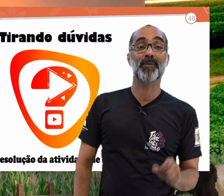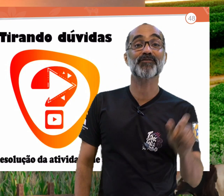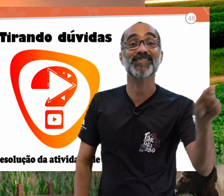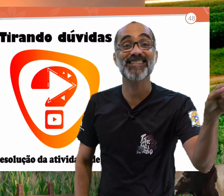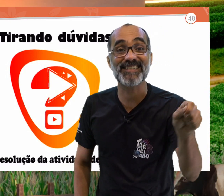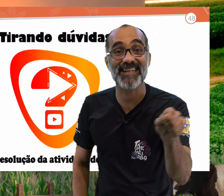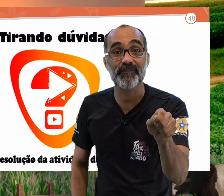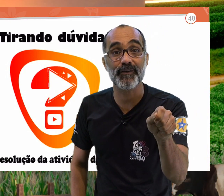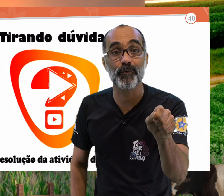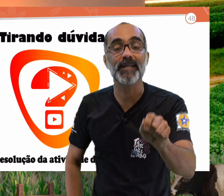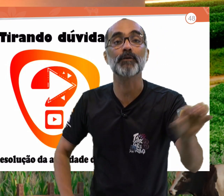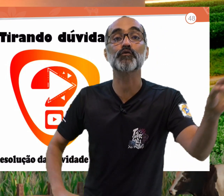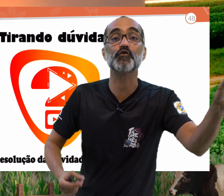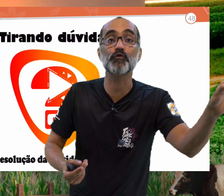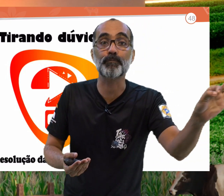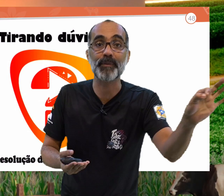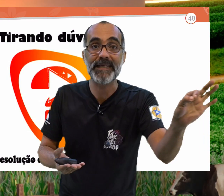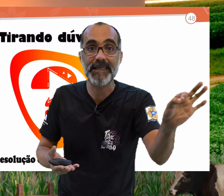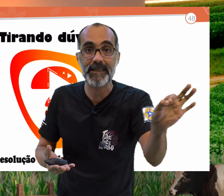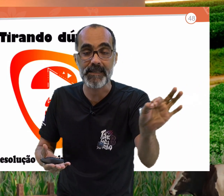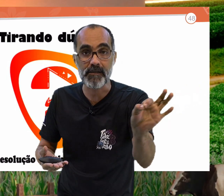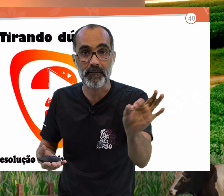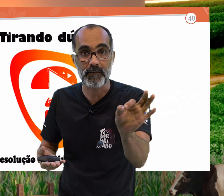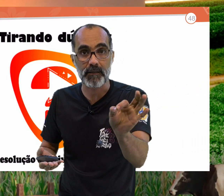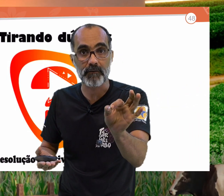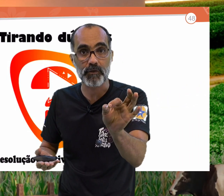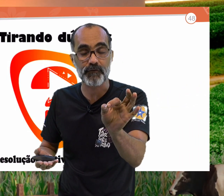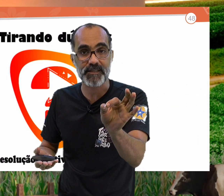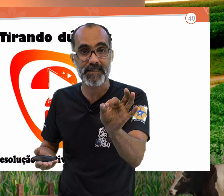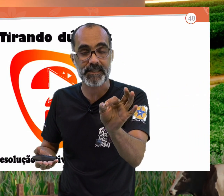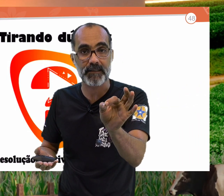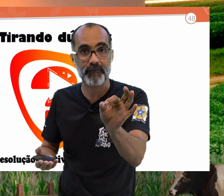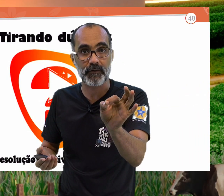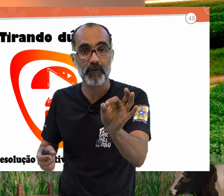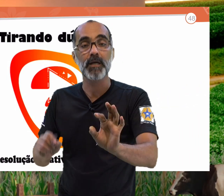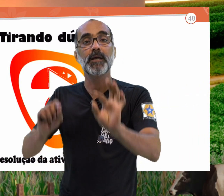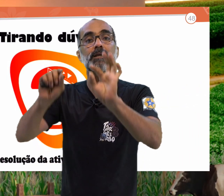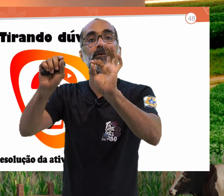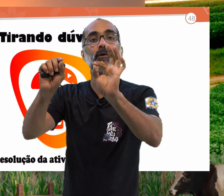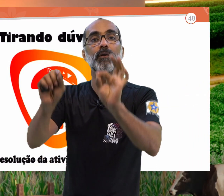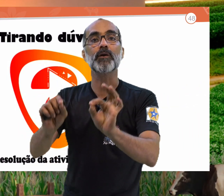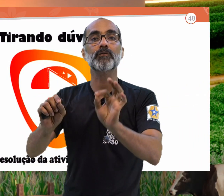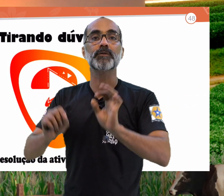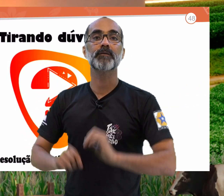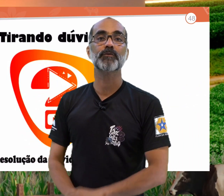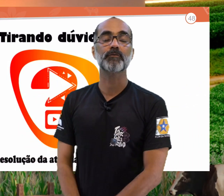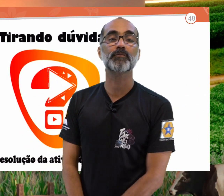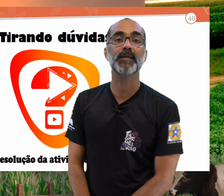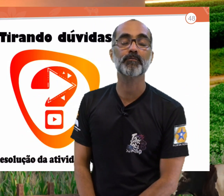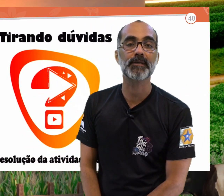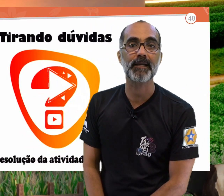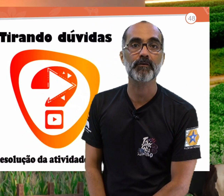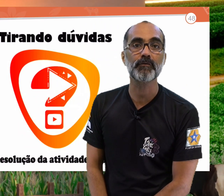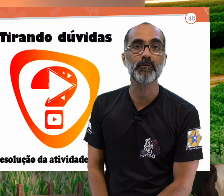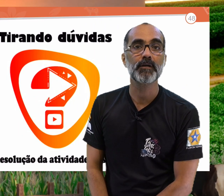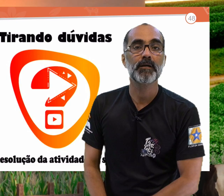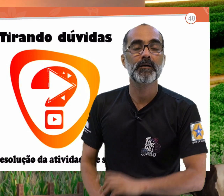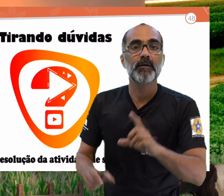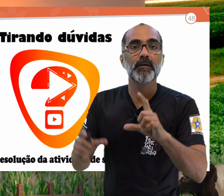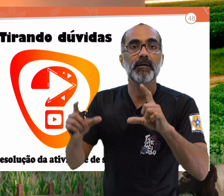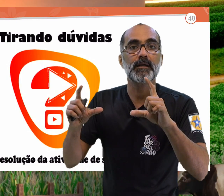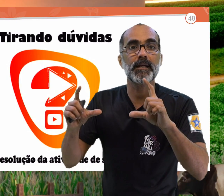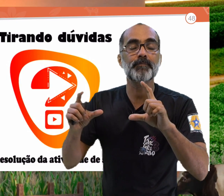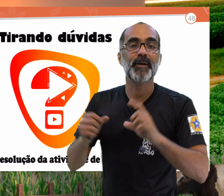técnico, mas você descreveu. Então, sublinha o que você descreveu e coloca o termo